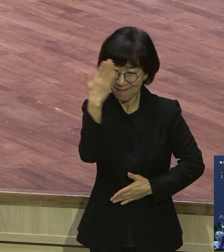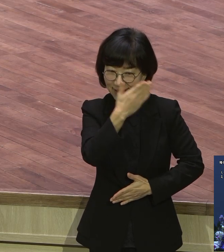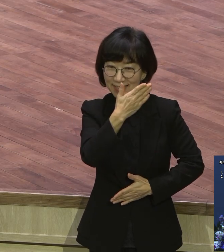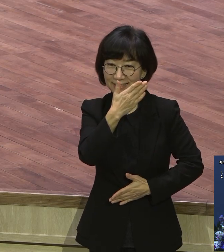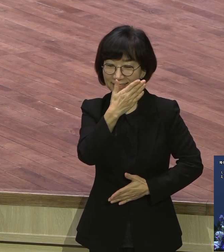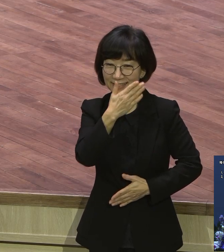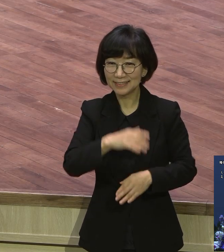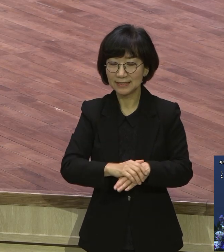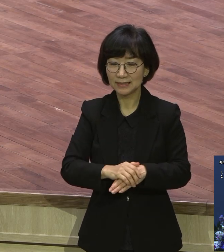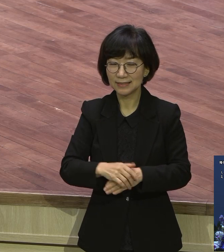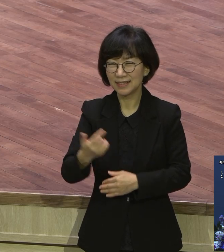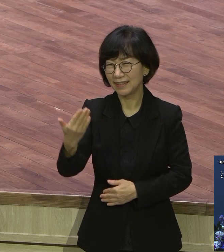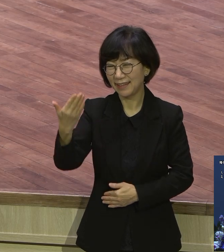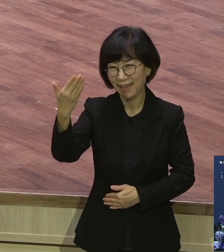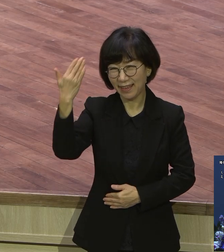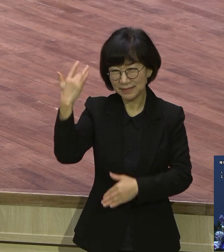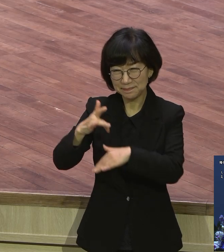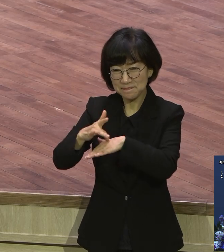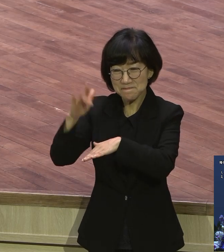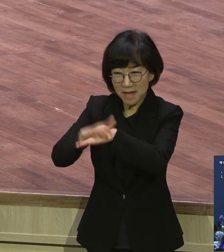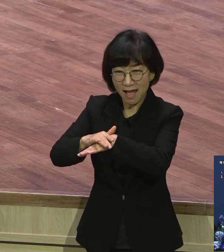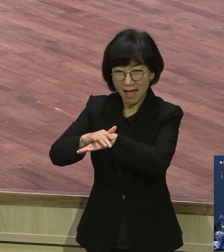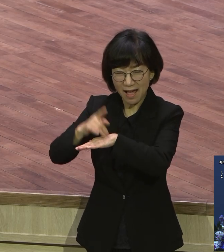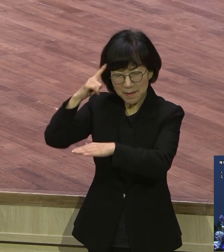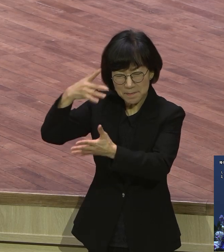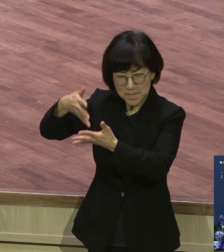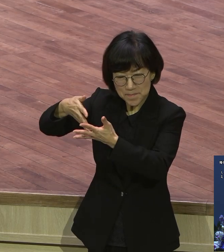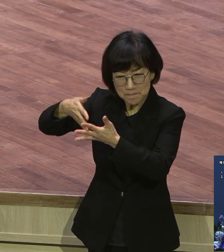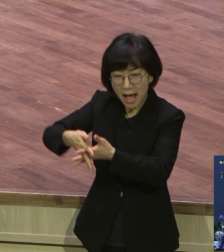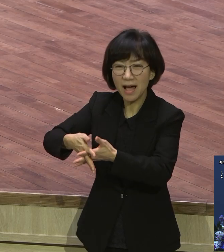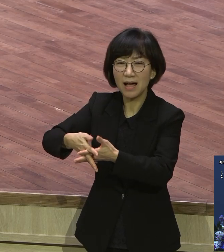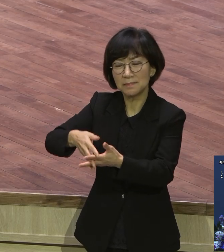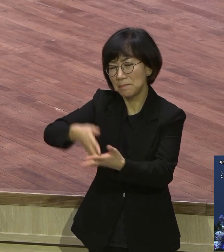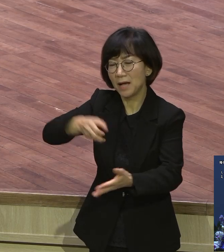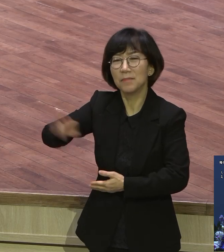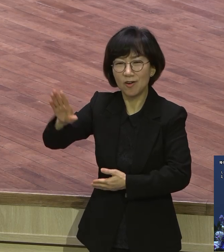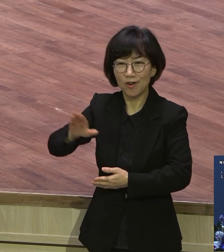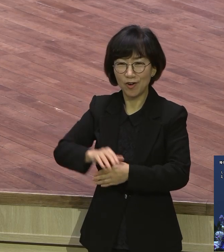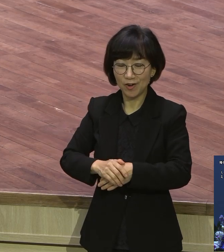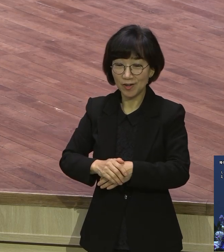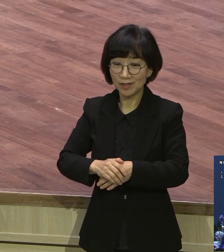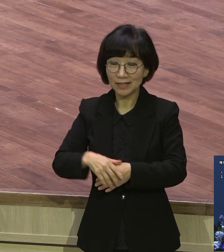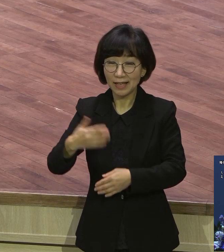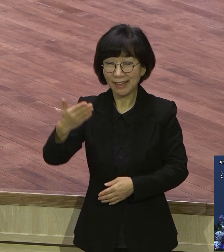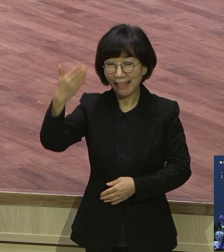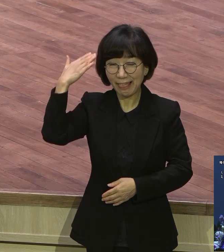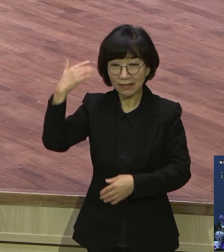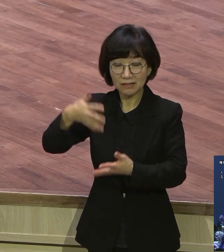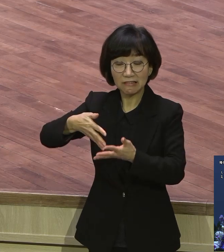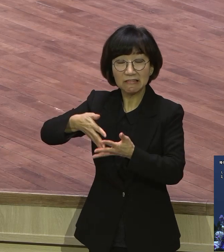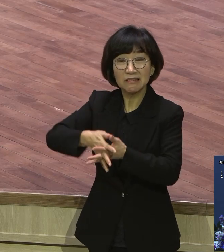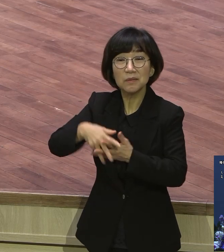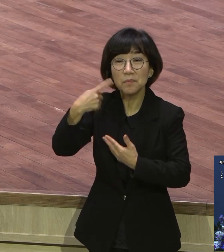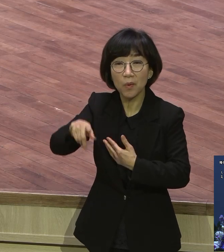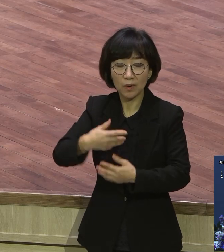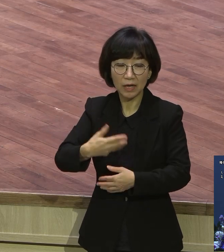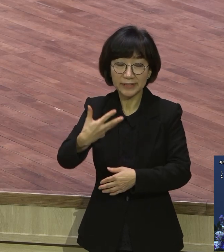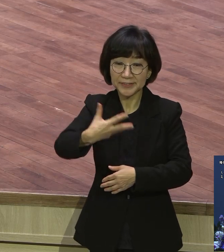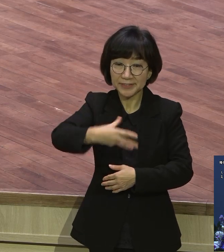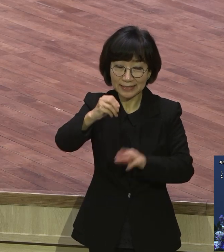예틀을 과감히 깨고 예틀이 뭐요? 창식의 3장에 길들여진 습관